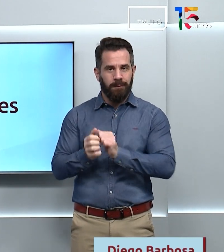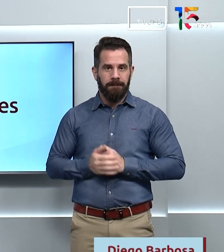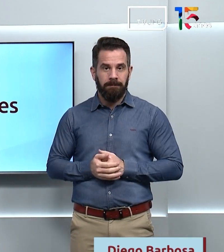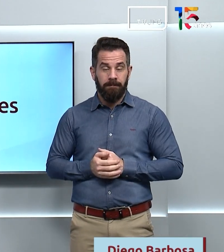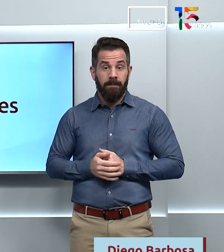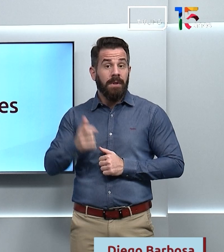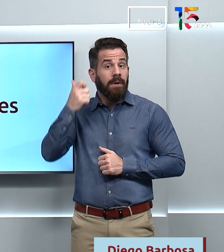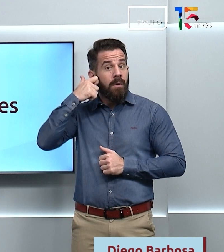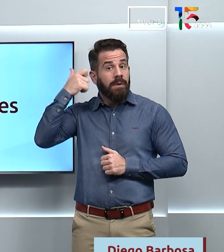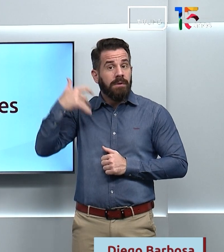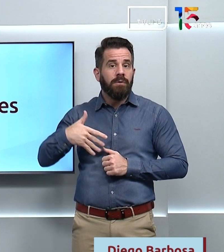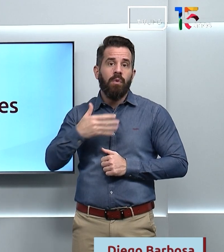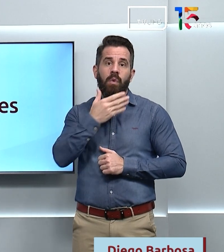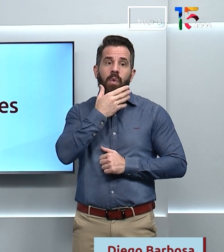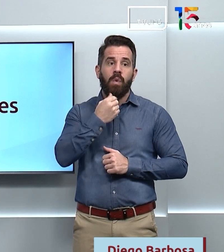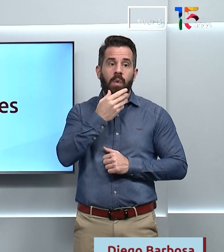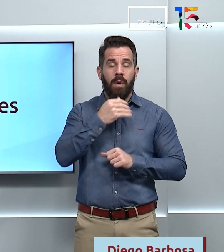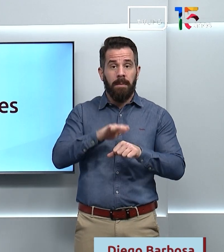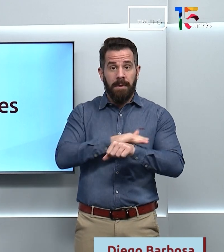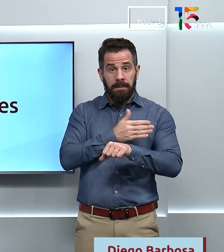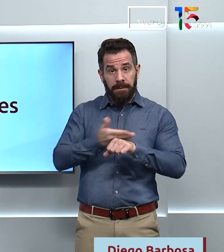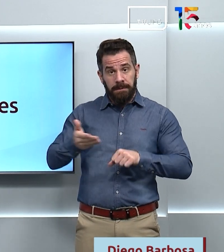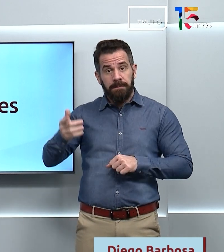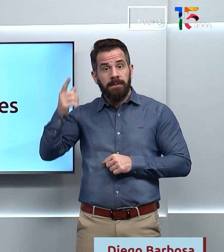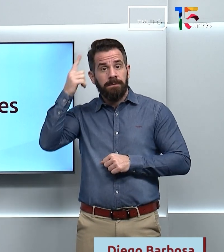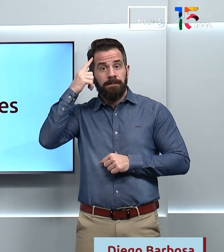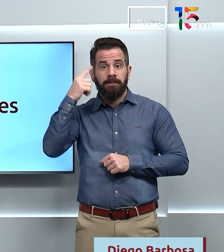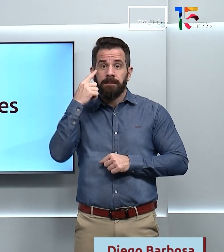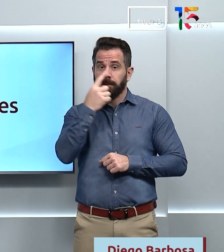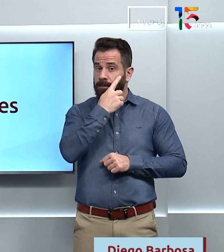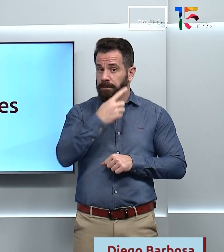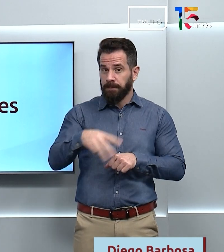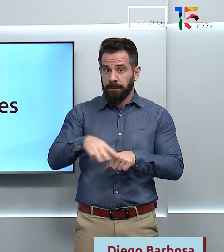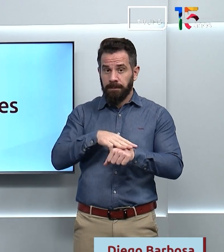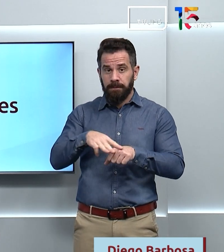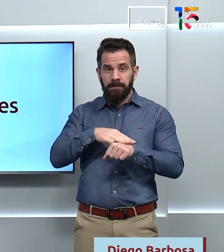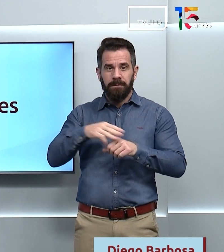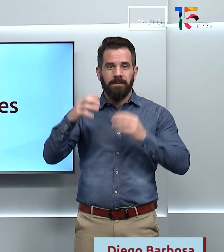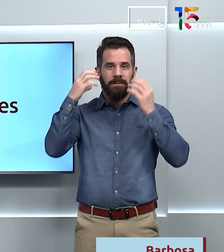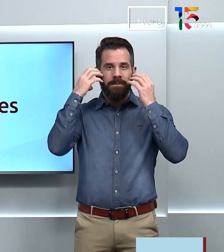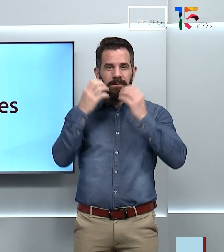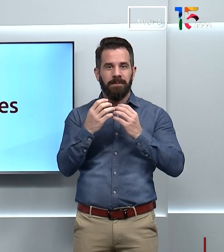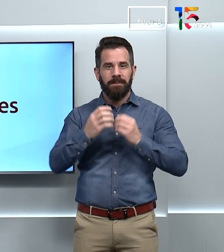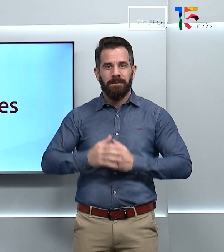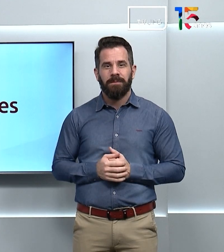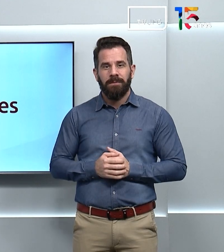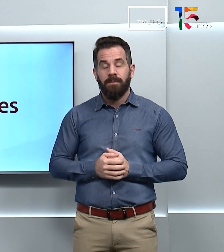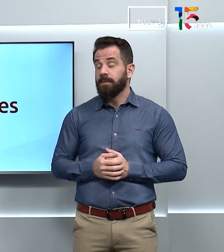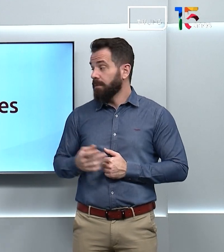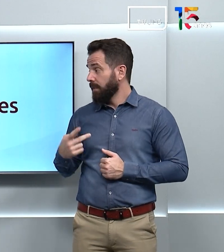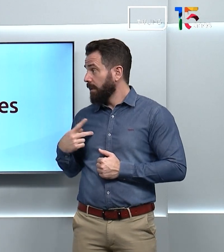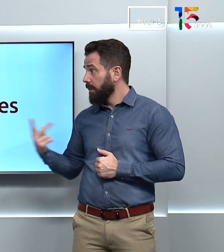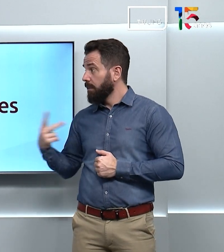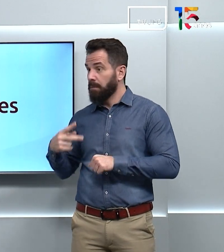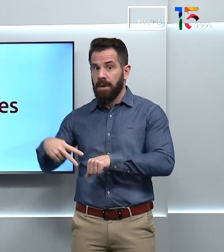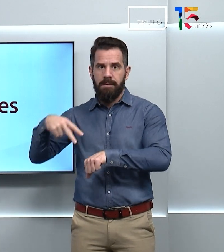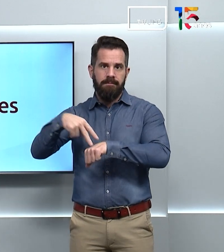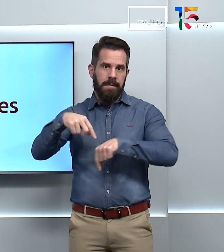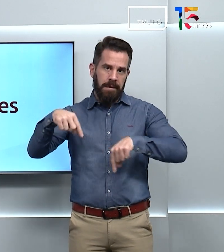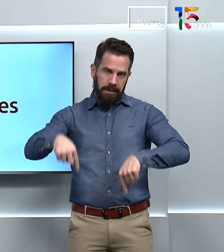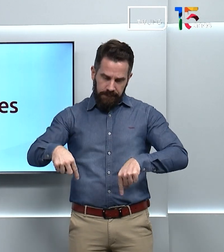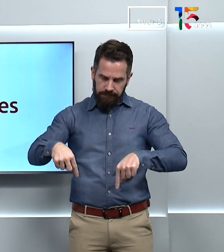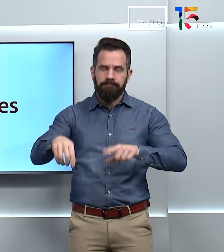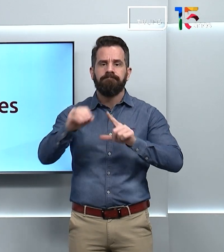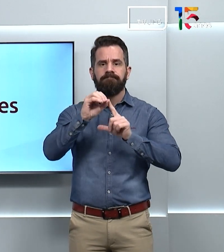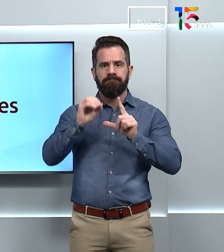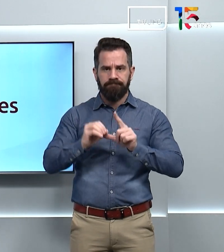Ele se descreve como um homem de pele clara, com cabelos e olhos castanhos e barba cheia. Nós dois estamos de pé